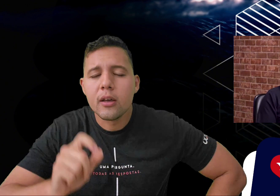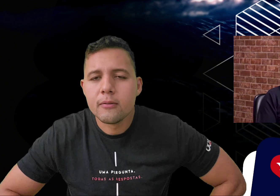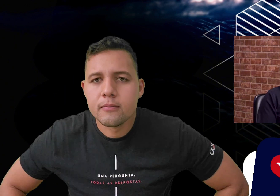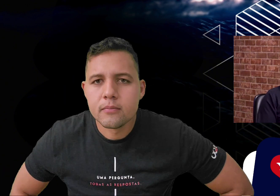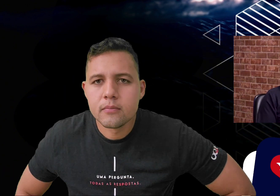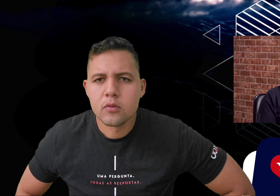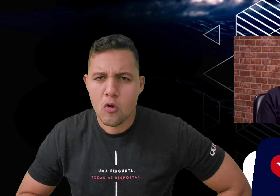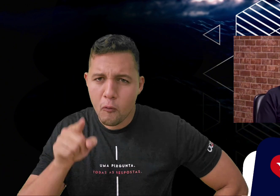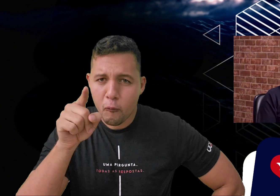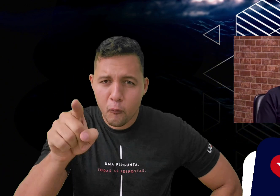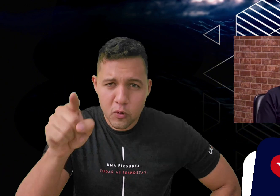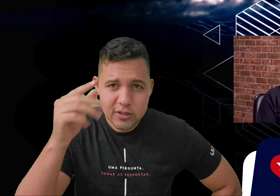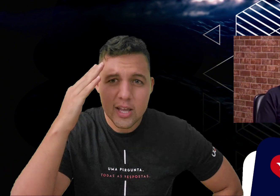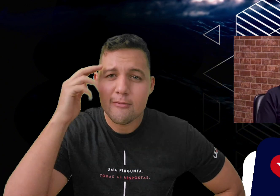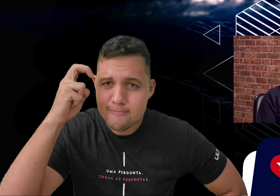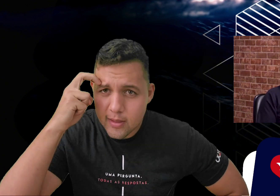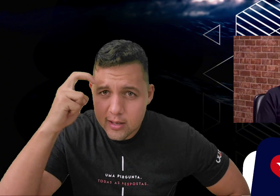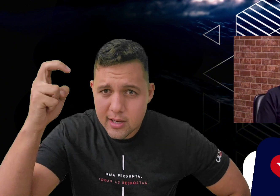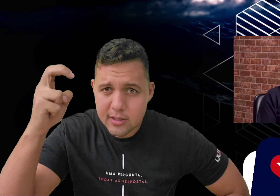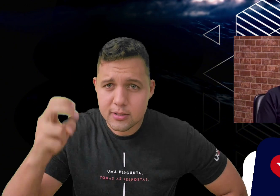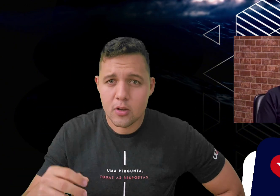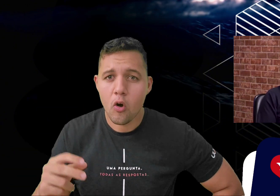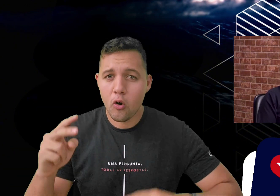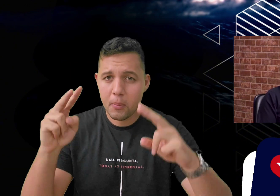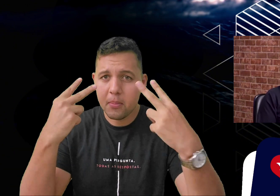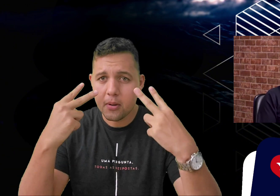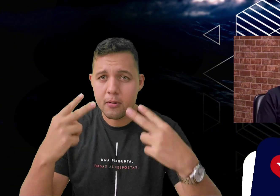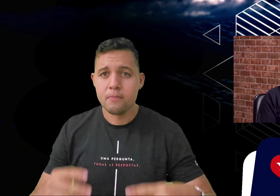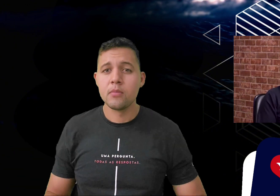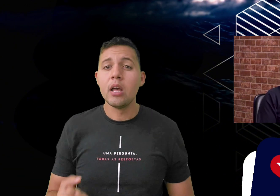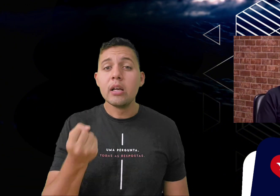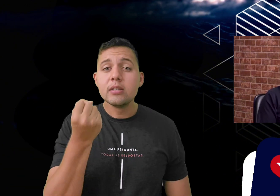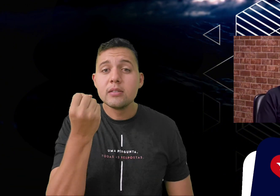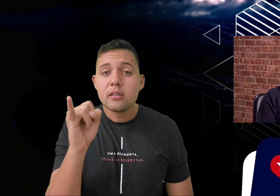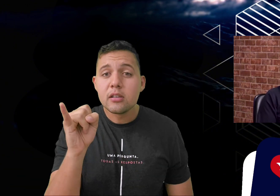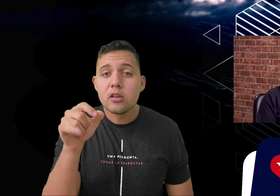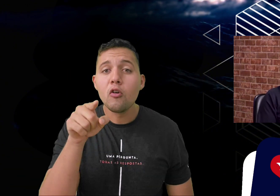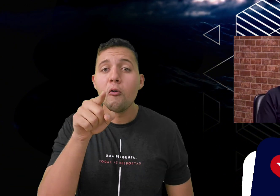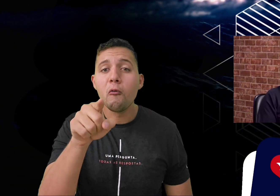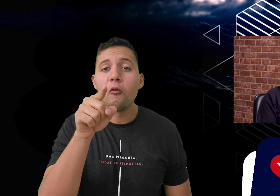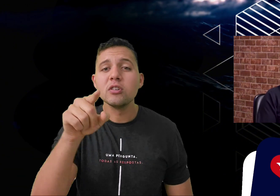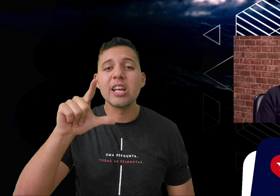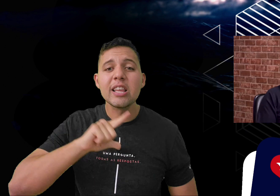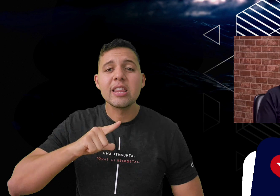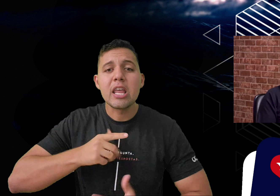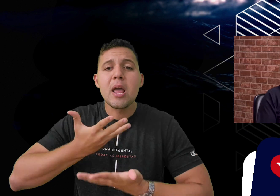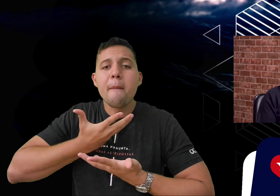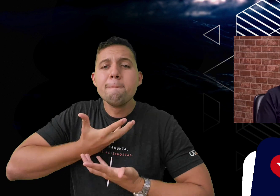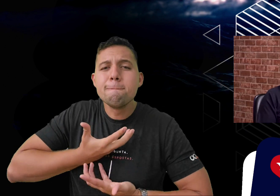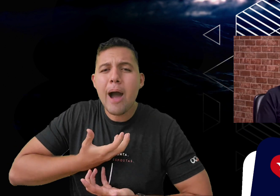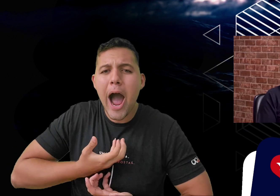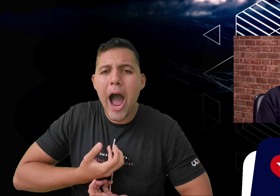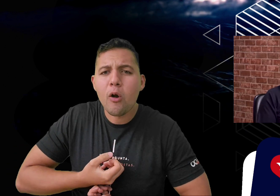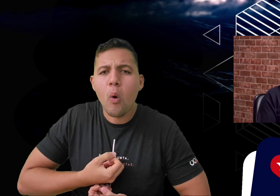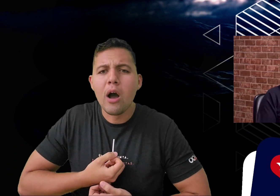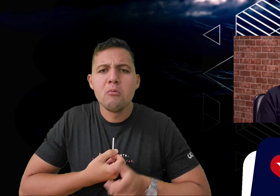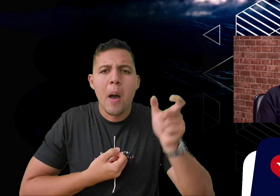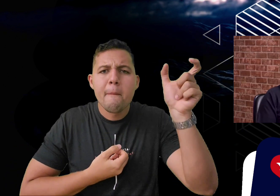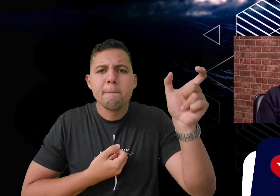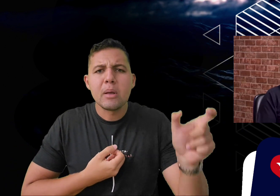Adivinhe, vamos lá, você é inteligente. Você está acompanhando desde o início a mensagem. O que é que você está fazendo quando você